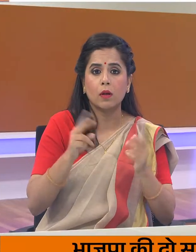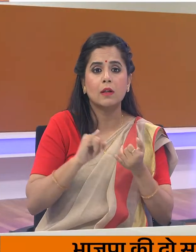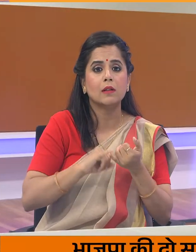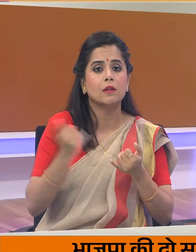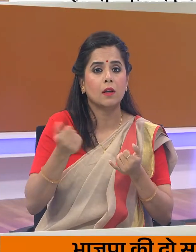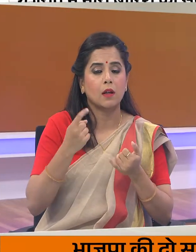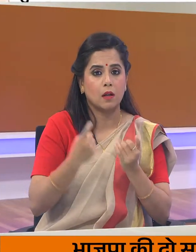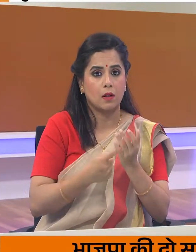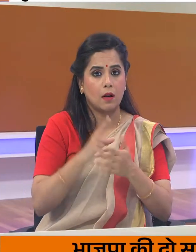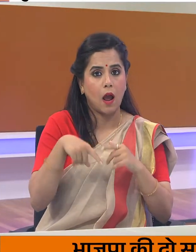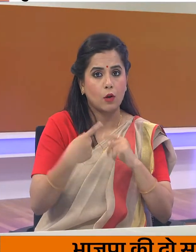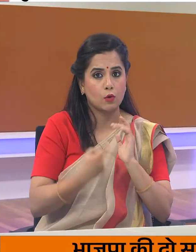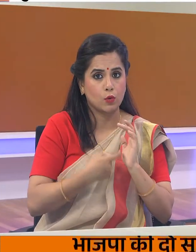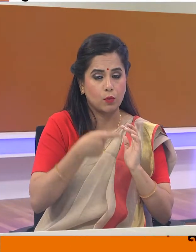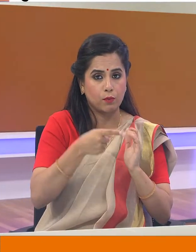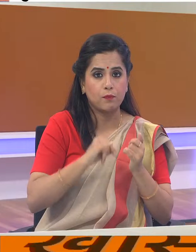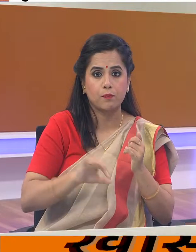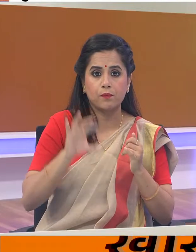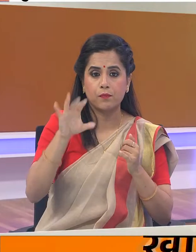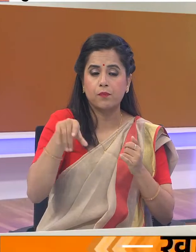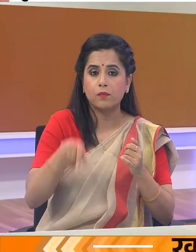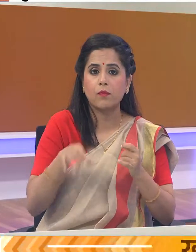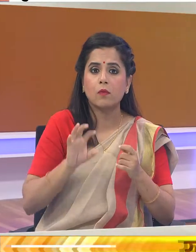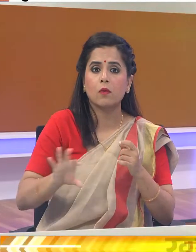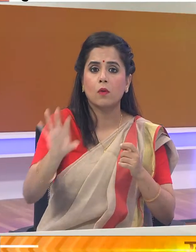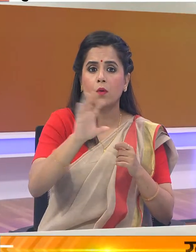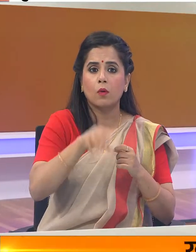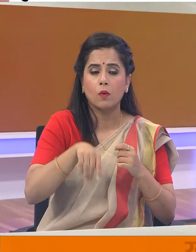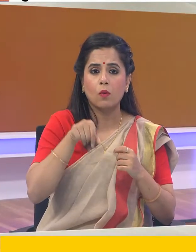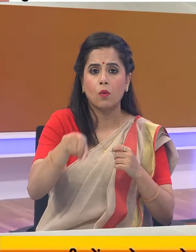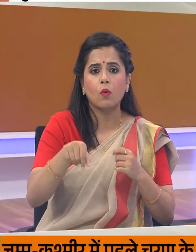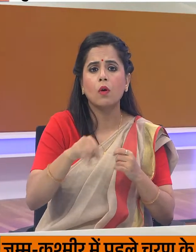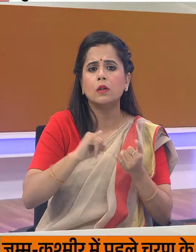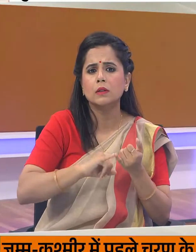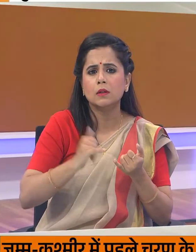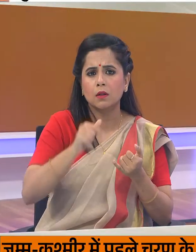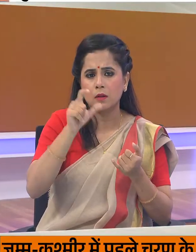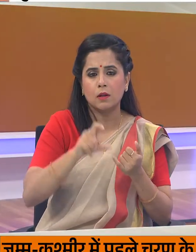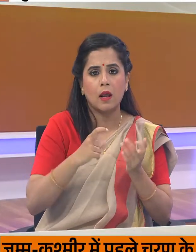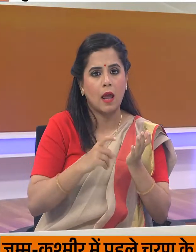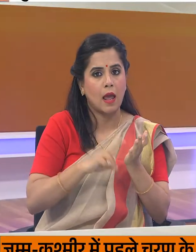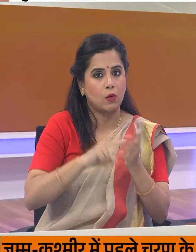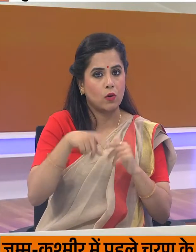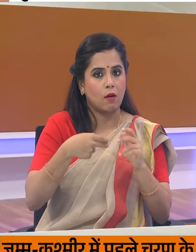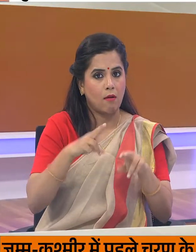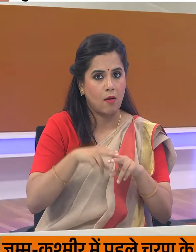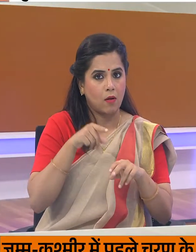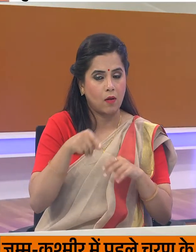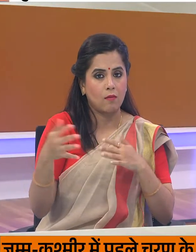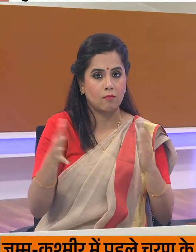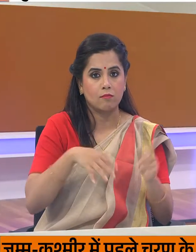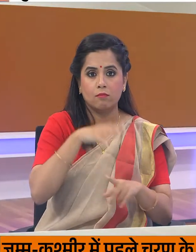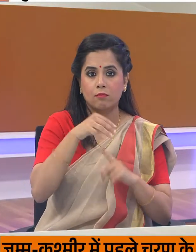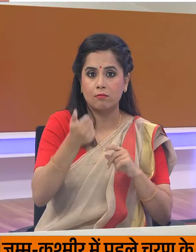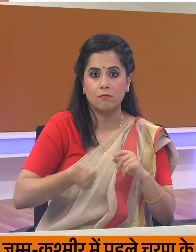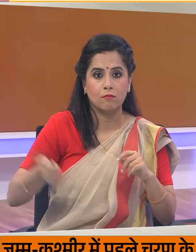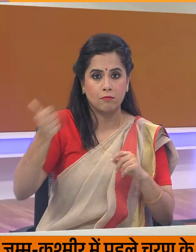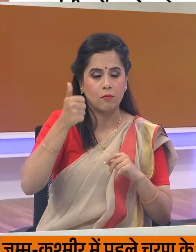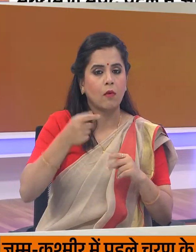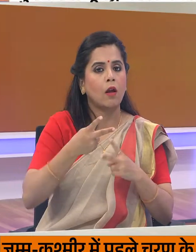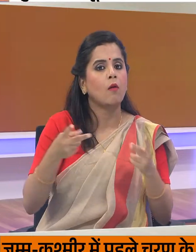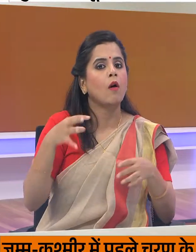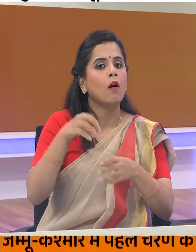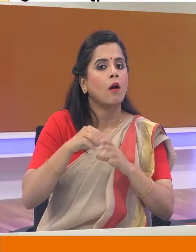मुख्य सचिव राजकुमार, राज्य के विभागों के वरिष्ठ सचिव, एनडीआरएफ और मौसम विभाग के अधिकारी उपस्थित